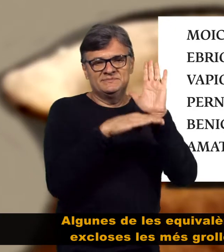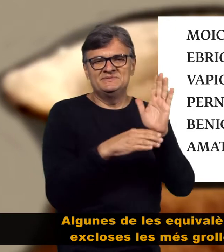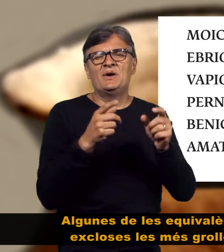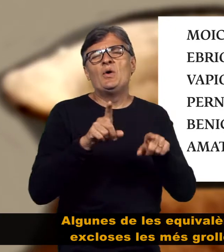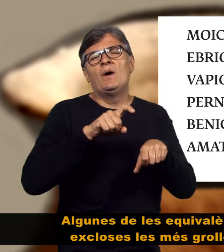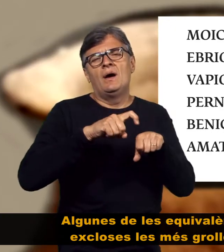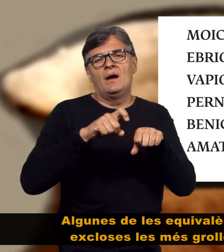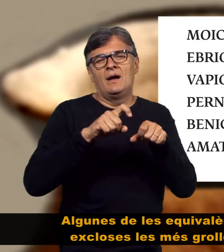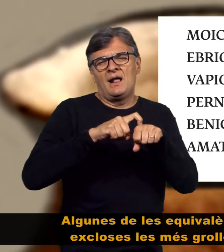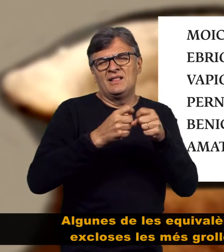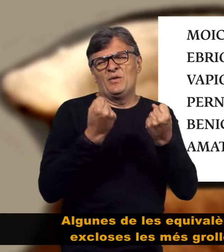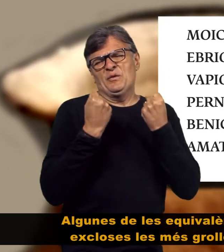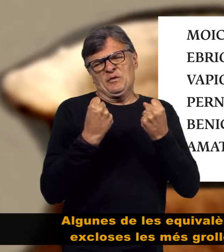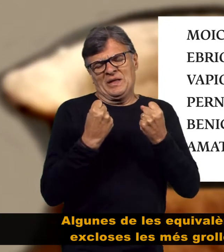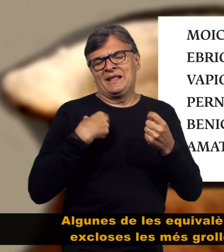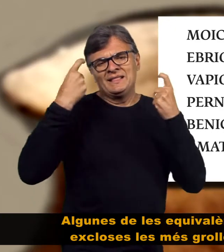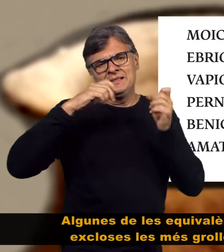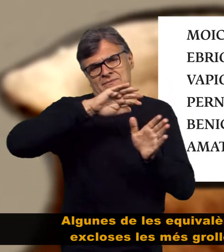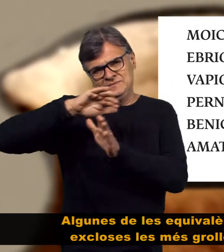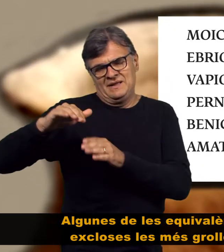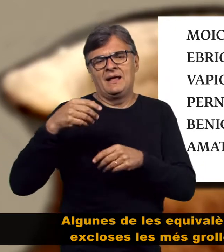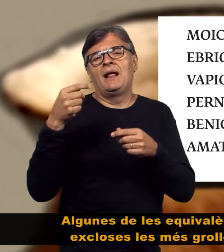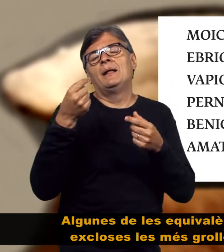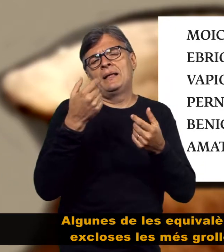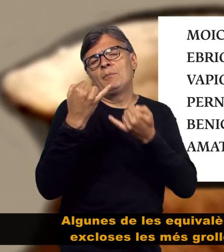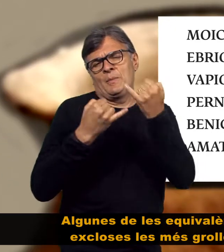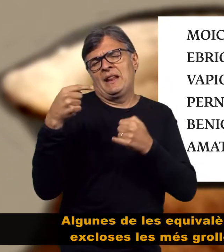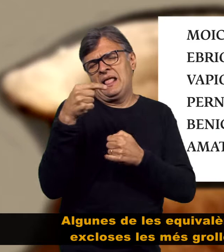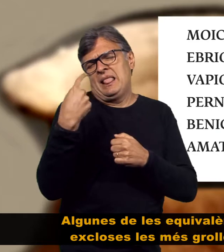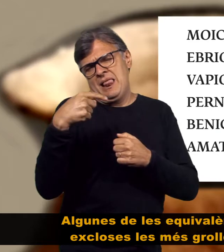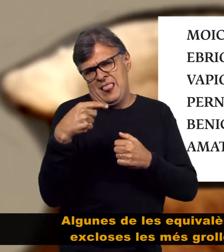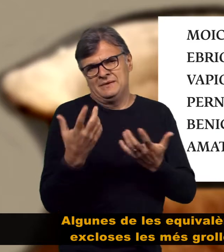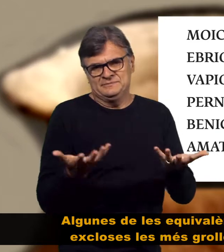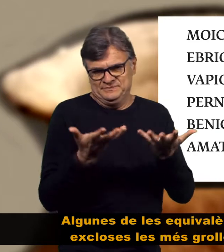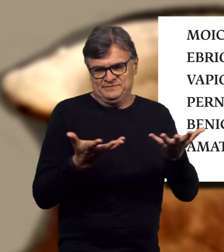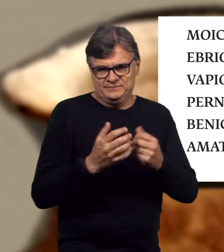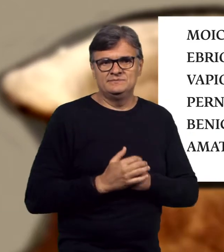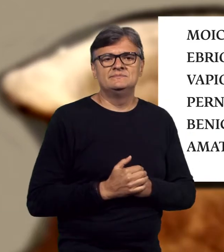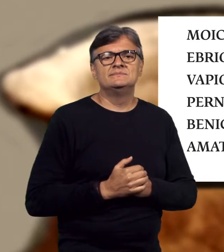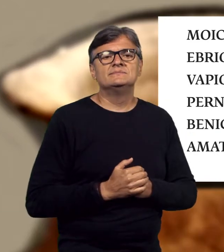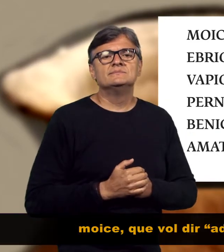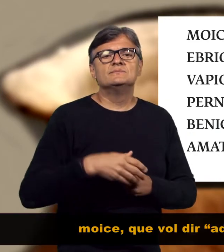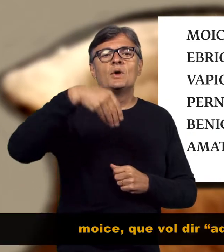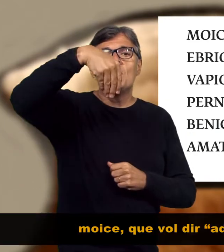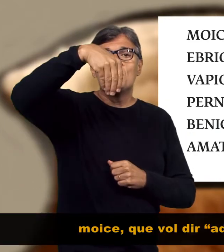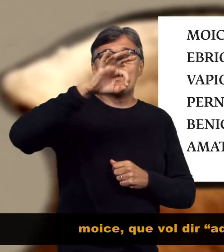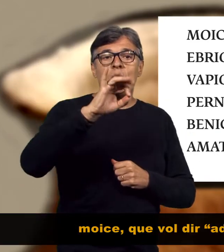Algunes de les equivalències documentades, escloses les més grulleres, són aquestes. MOICE,